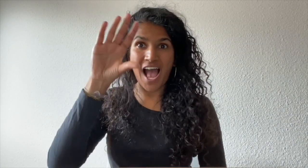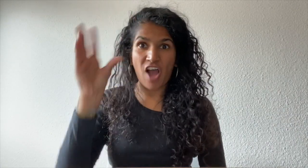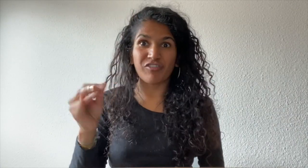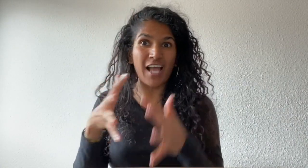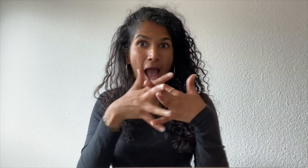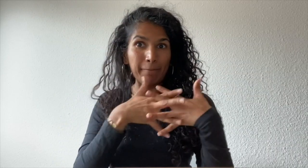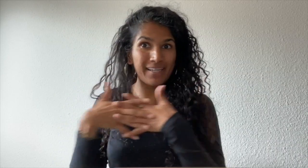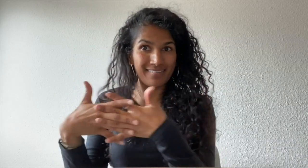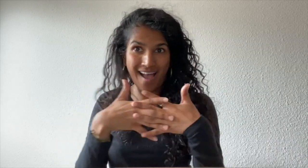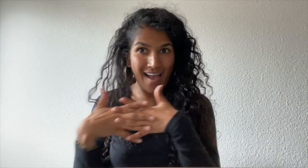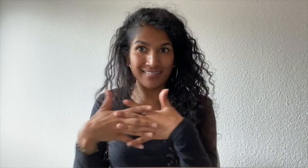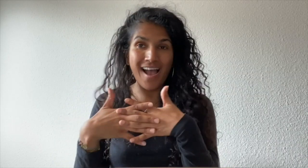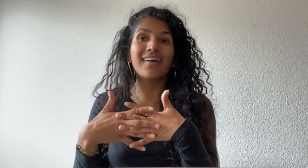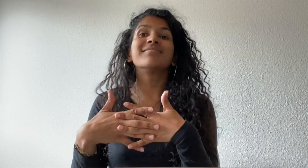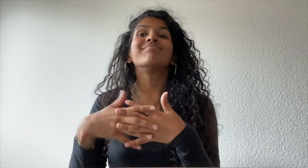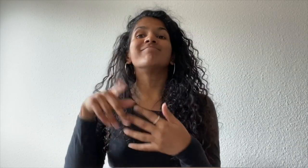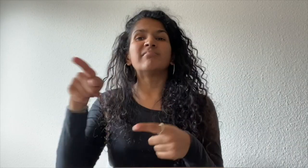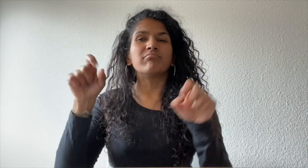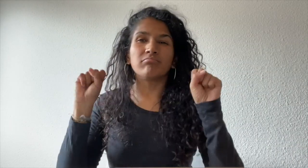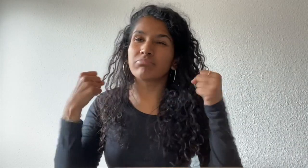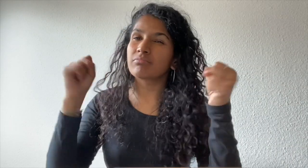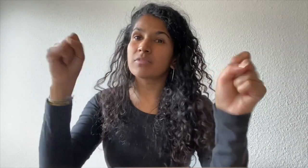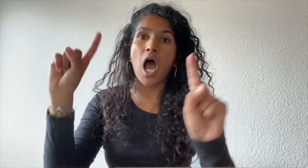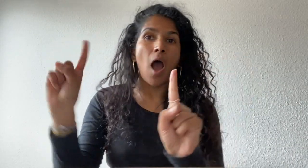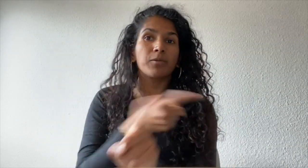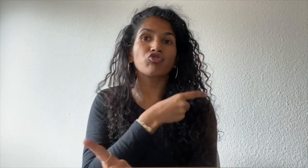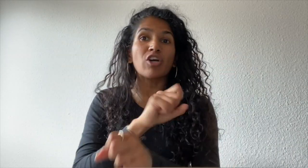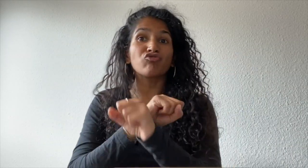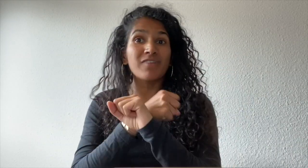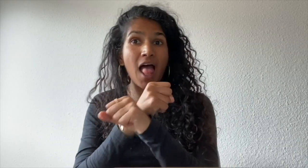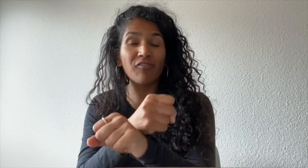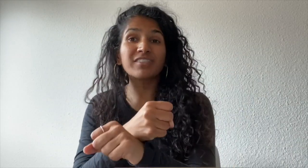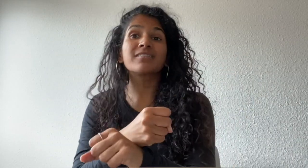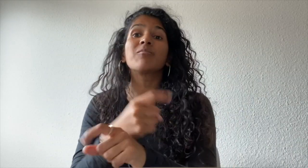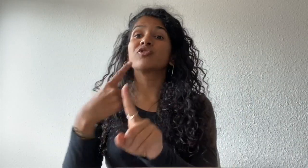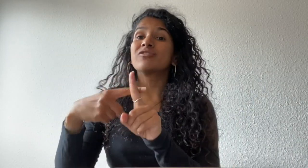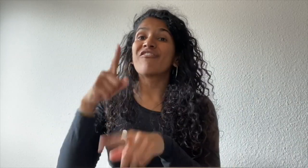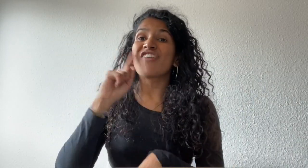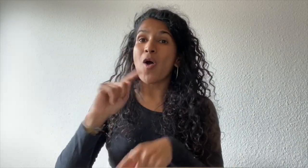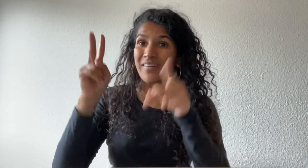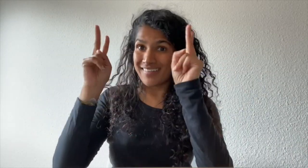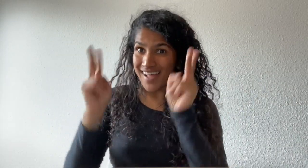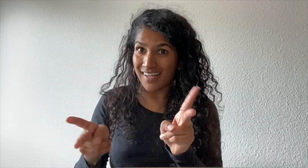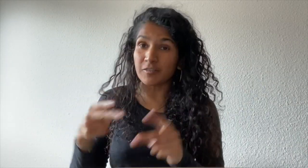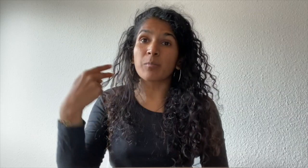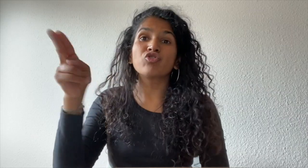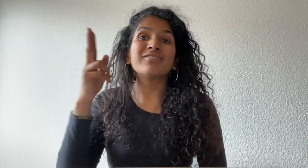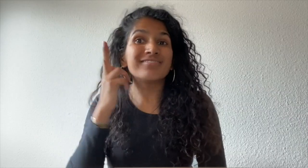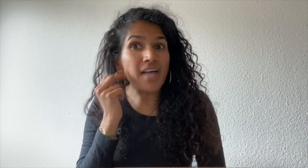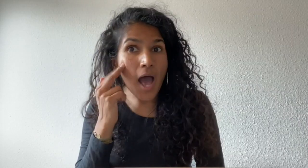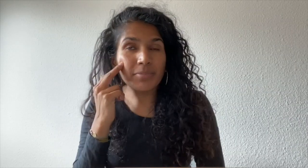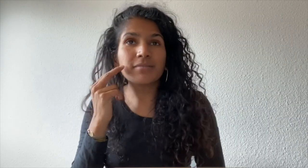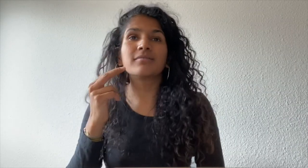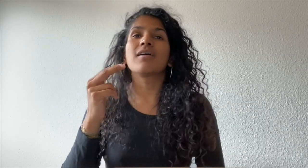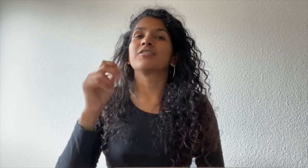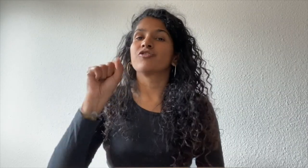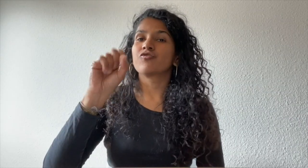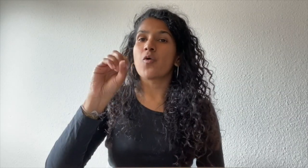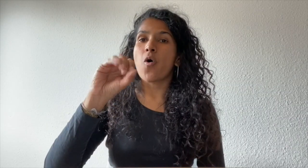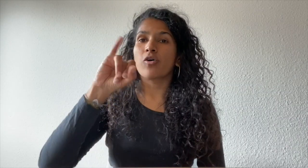Bezüglich des Zusammenspiels weißer Privilegien mit Sexismus ist das Werk der afroamerikanischen Abolitionistin